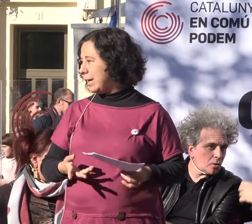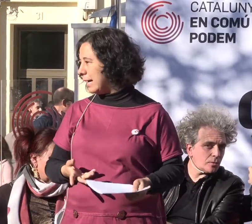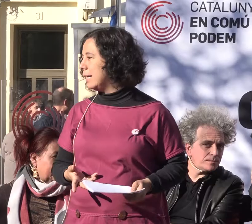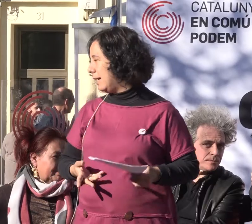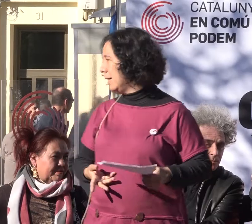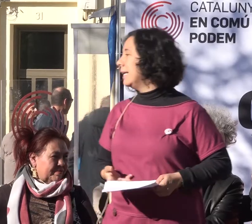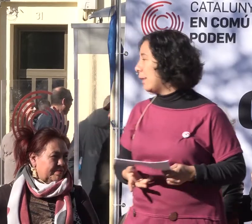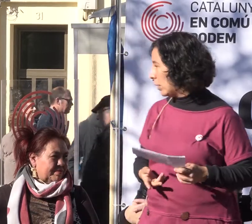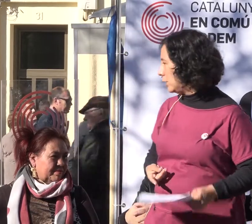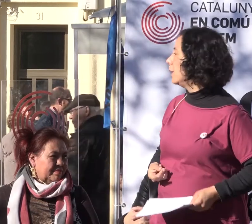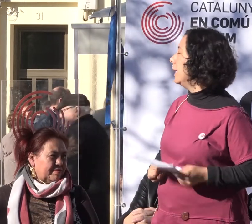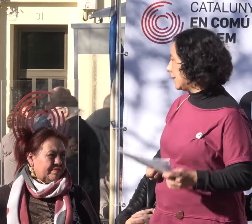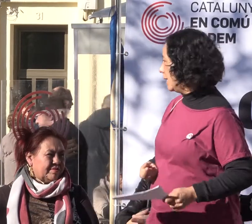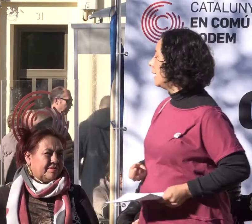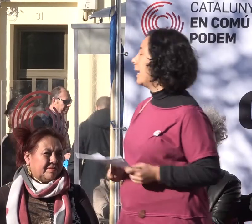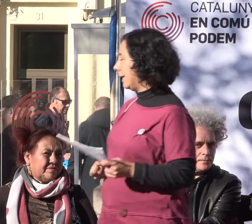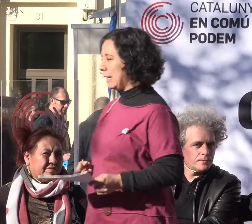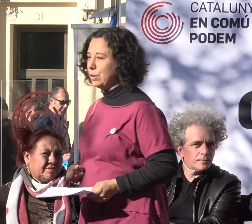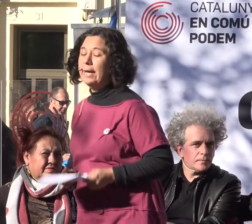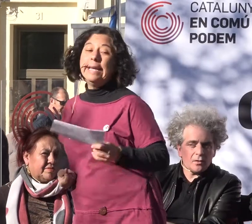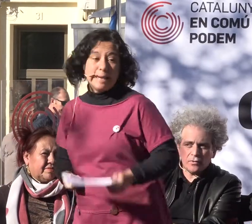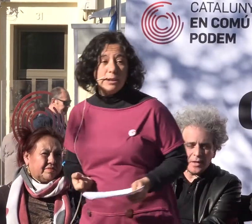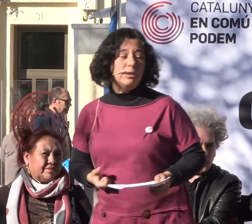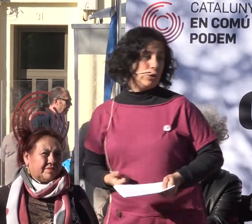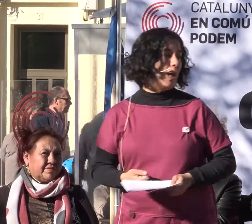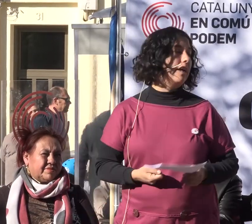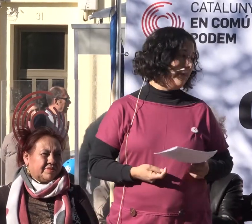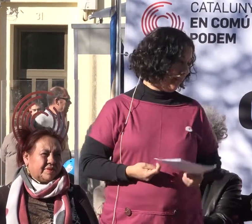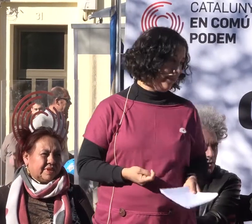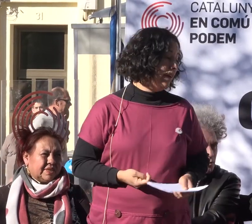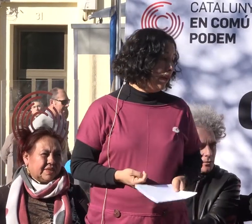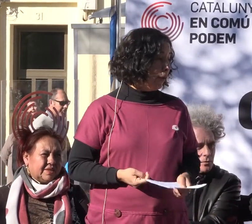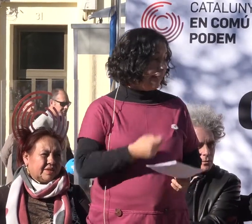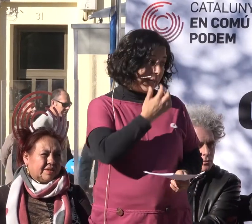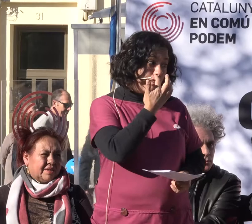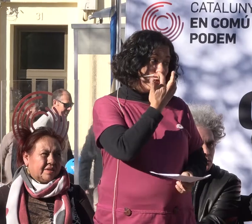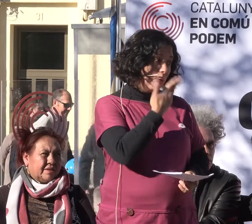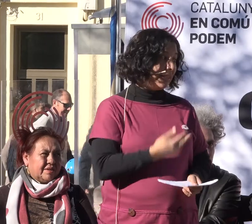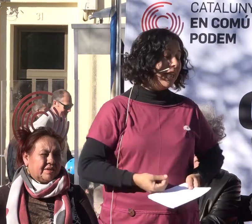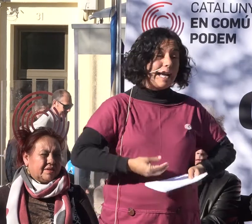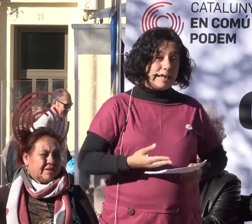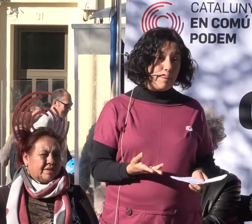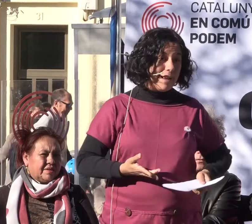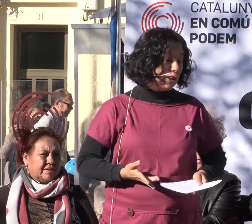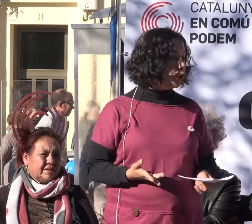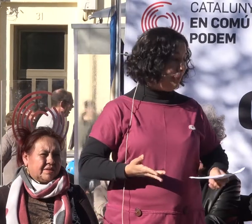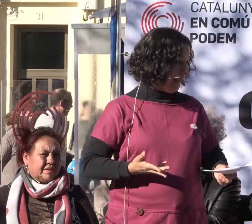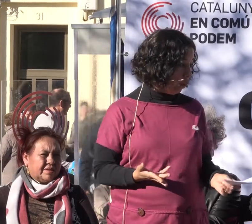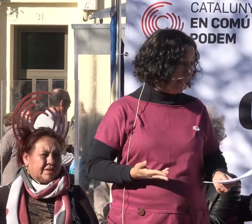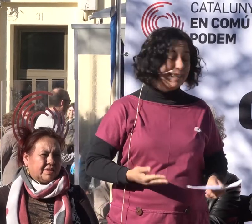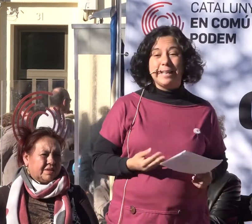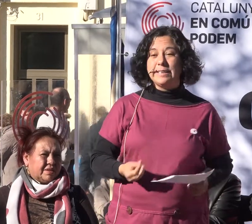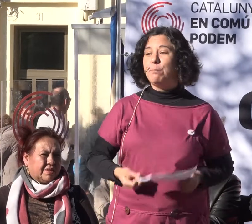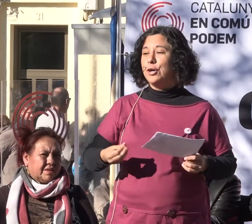a la buena calidad de la educación y la sanidad en cataluña y eso es lo que hay que revertir porque si queremos una educación de calidad para todos y